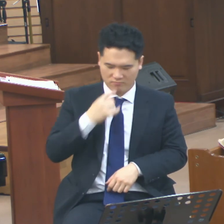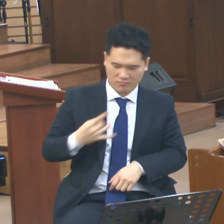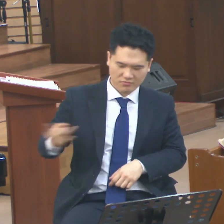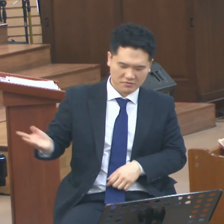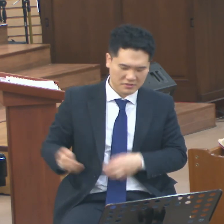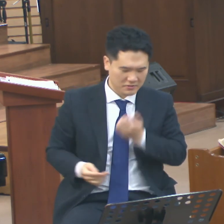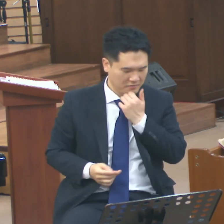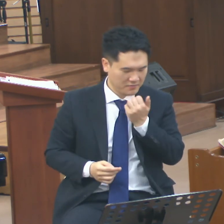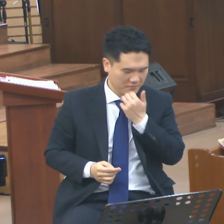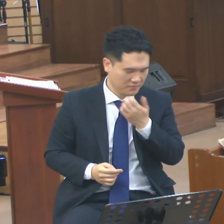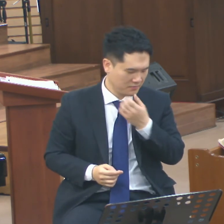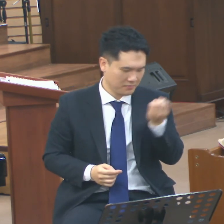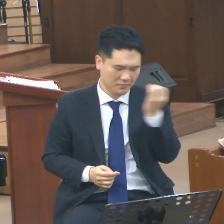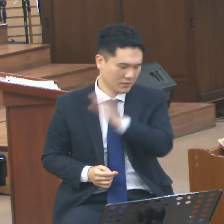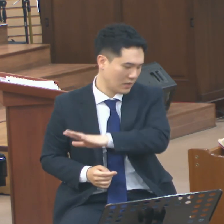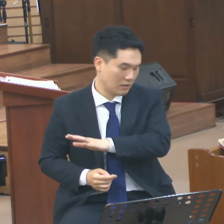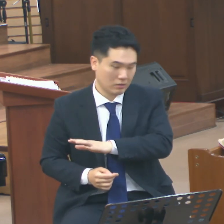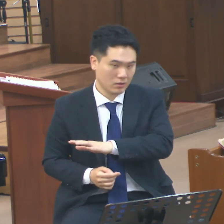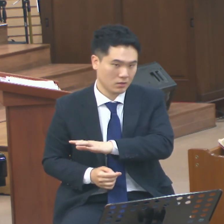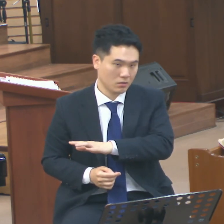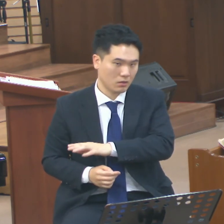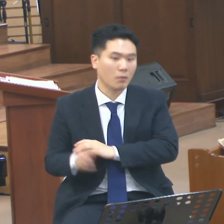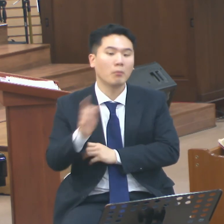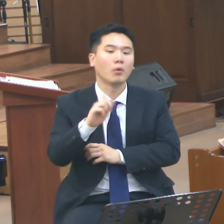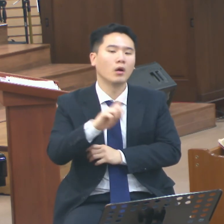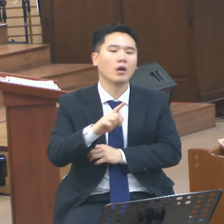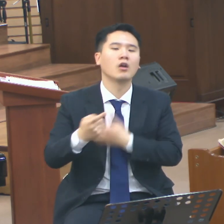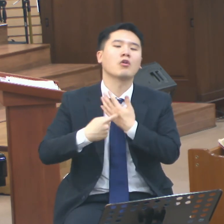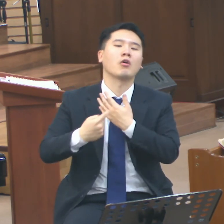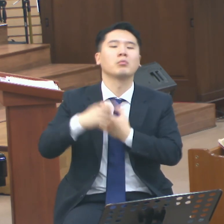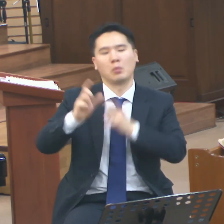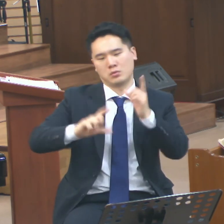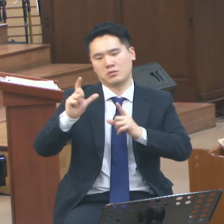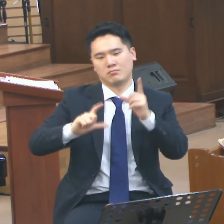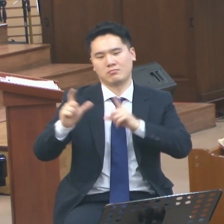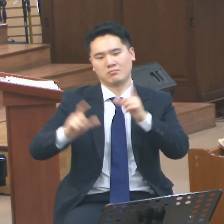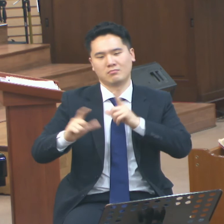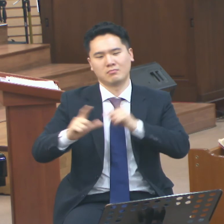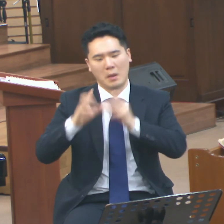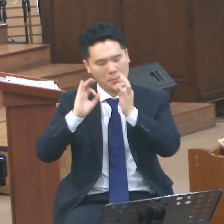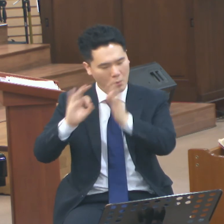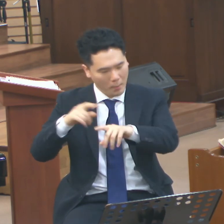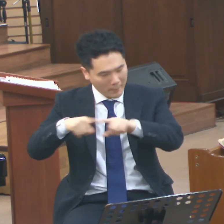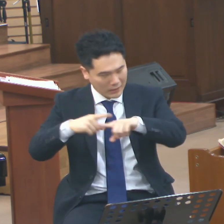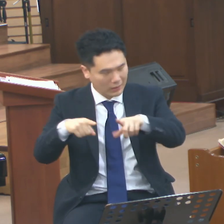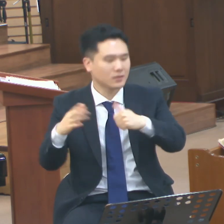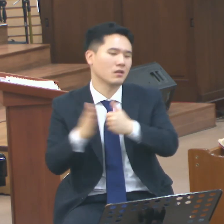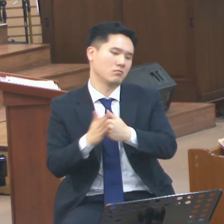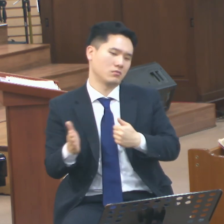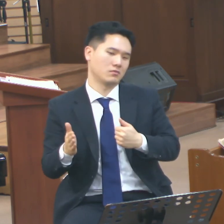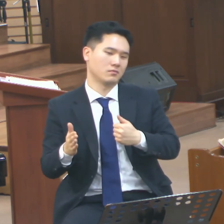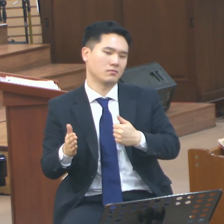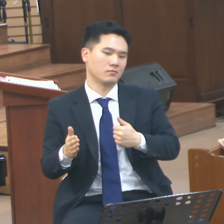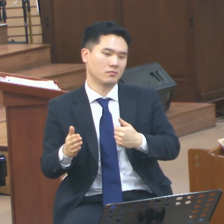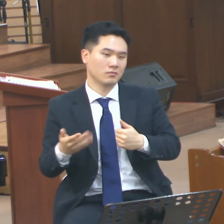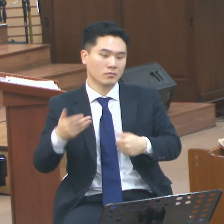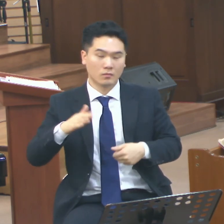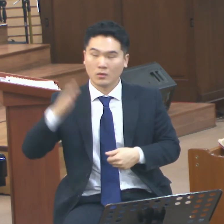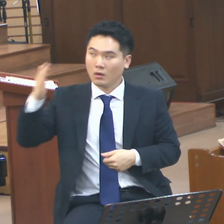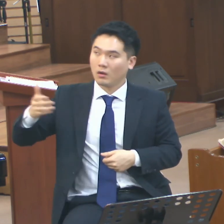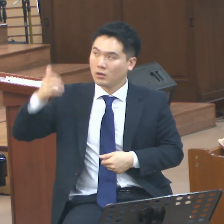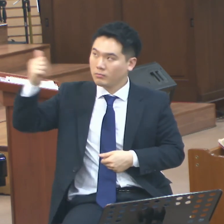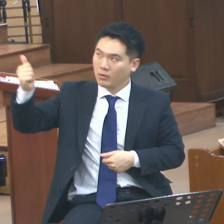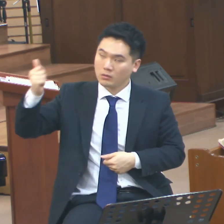쏟아내는 것은 외모에 근거한 얘기였어요. 그 놀라운 말씀을 선포하는 주님의 그 음성을 직접